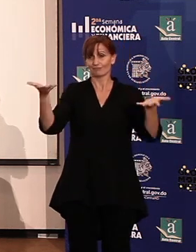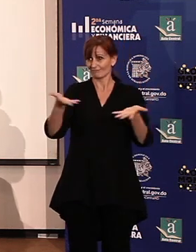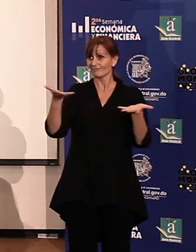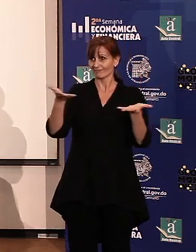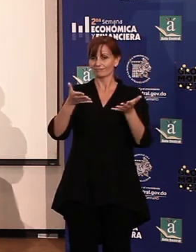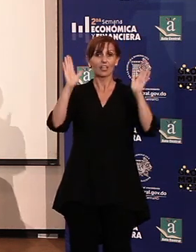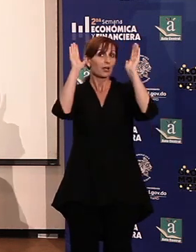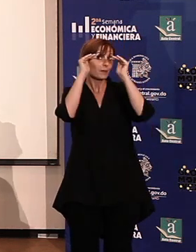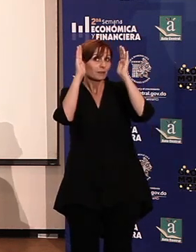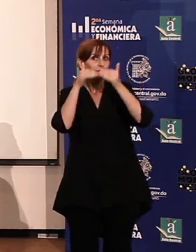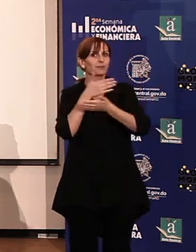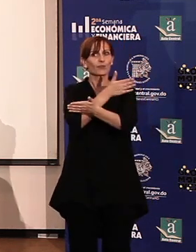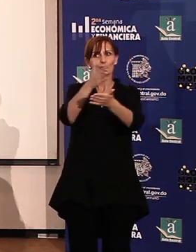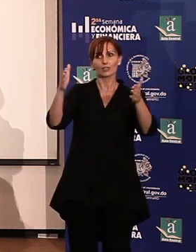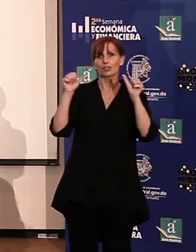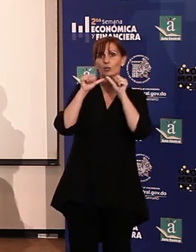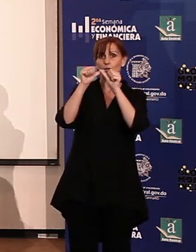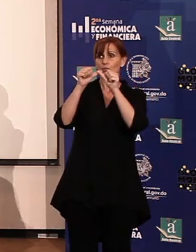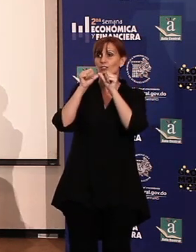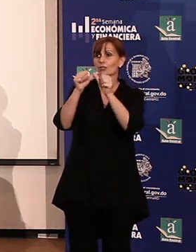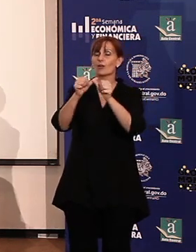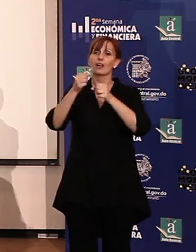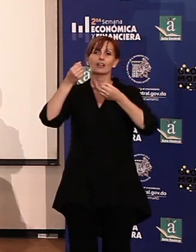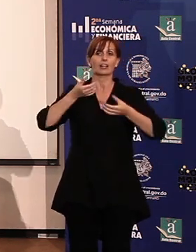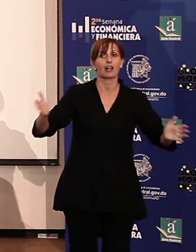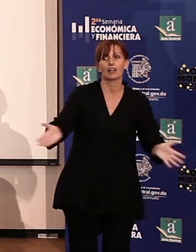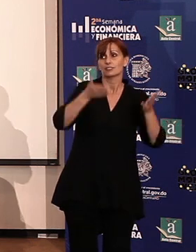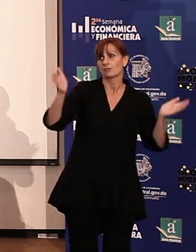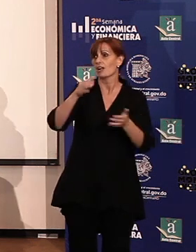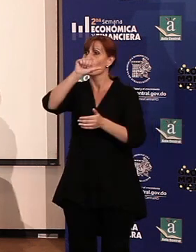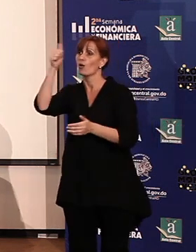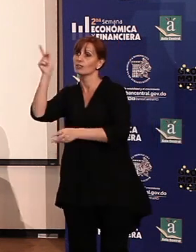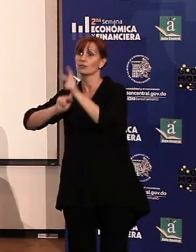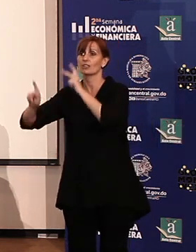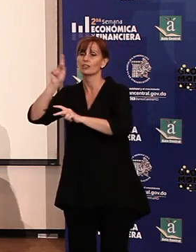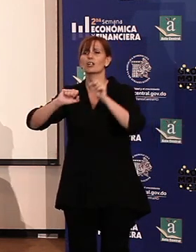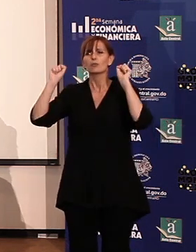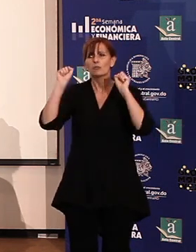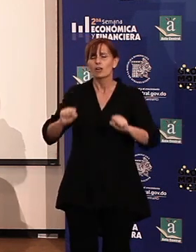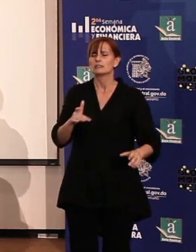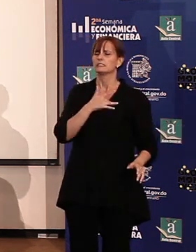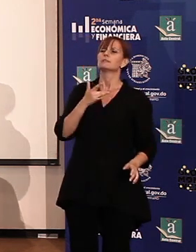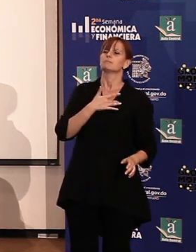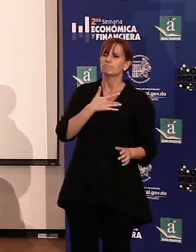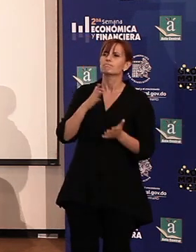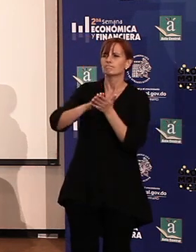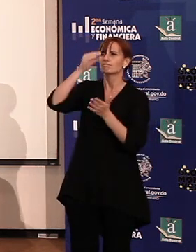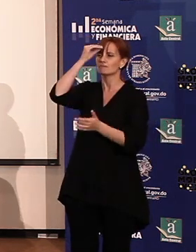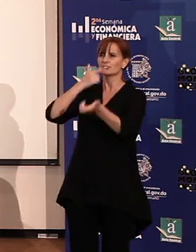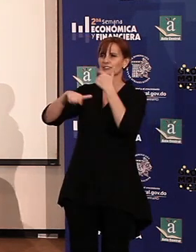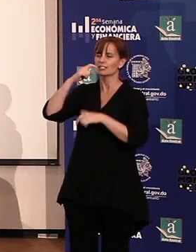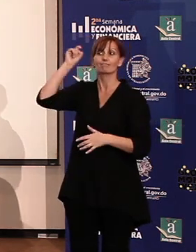esperemos que que puedan seguir replicando y motivando a otros a sensibilizarse por aprender lengua de